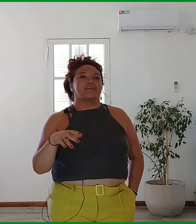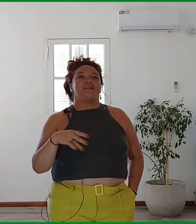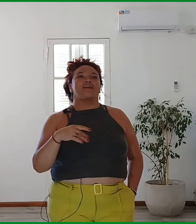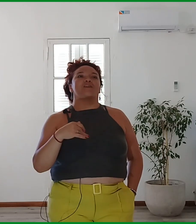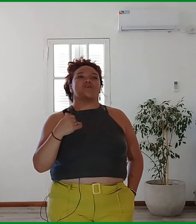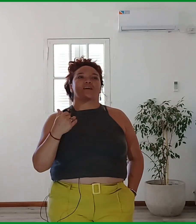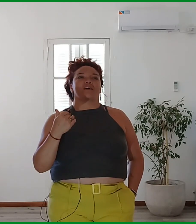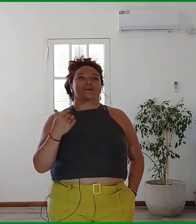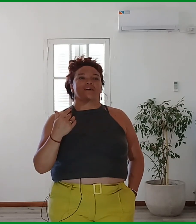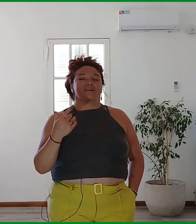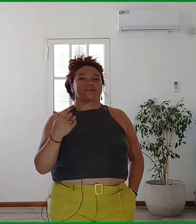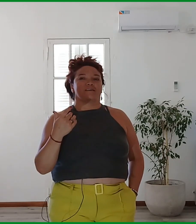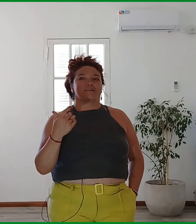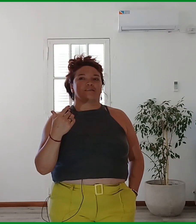siquiera de